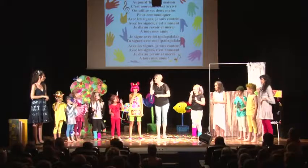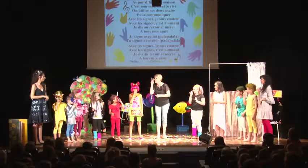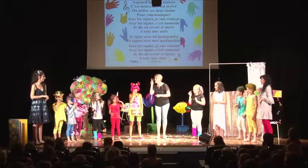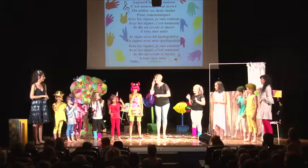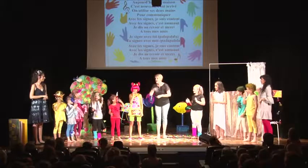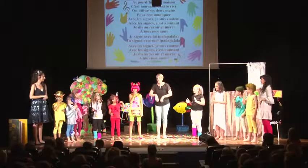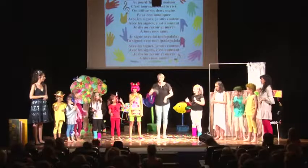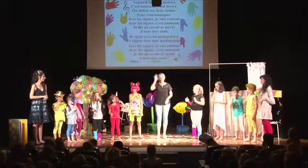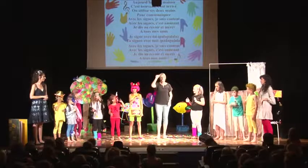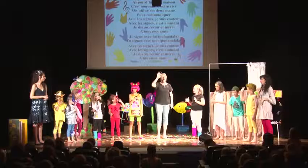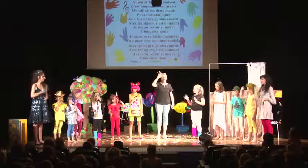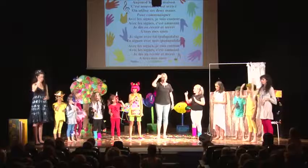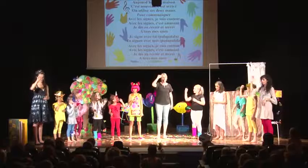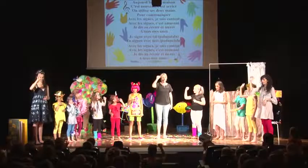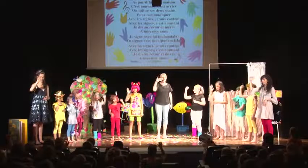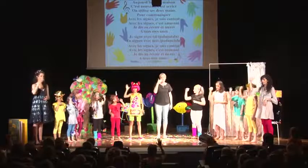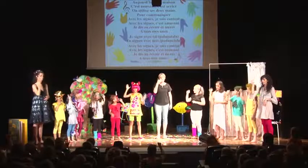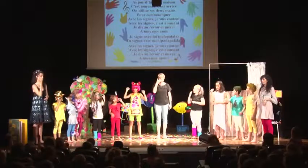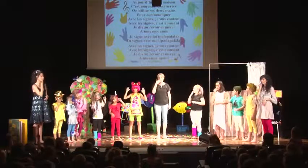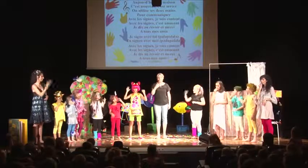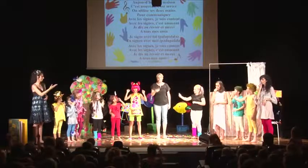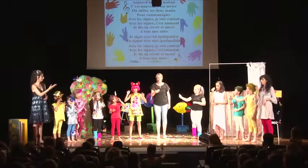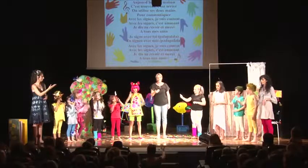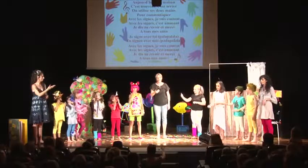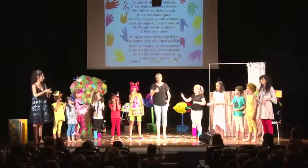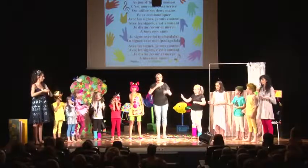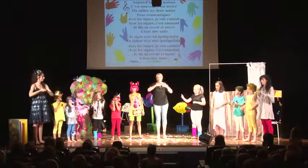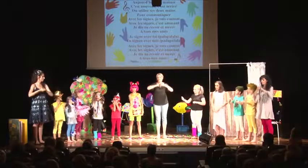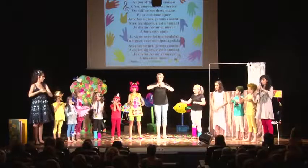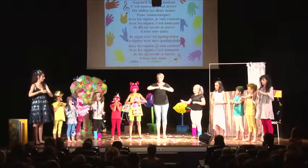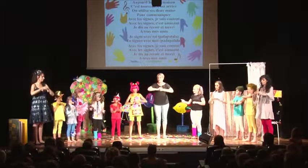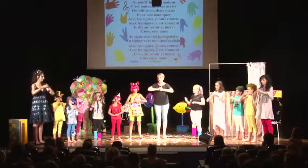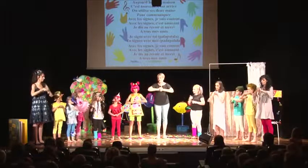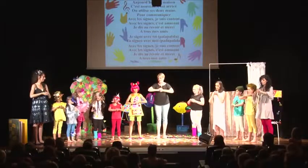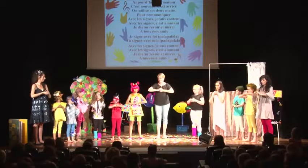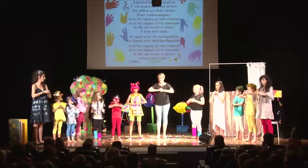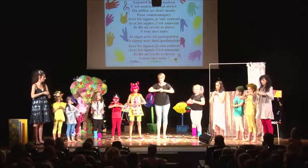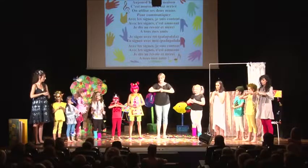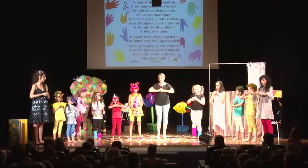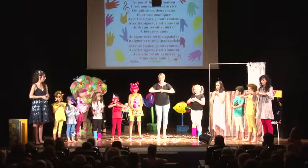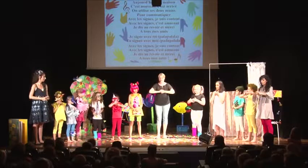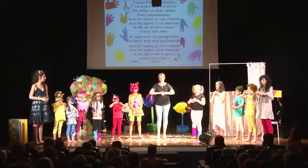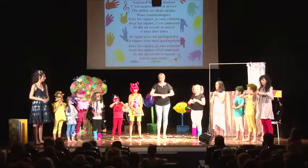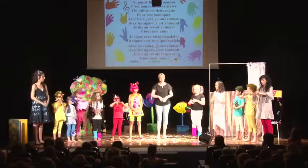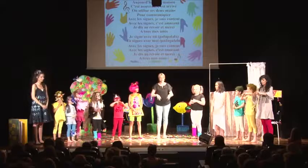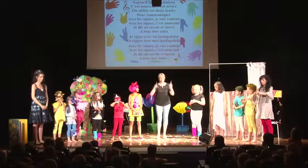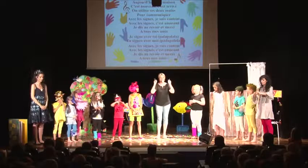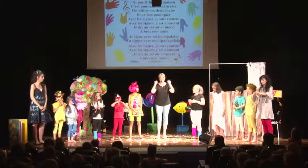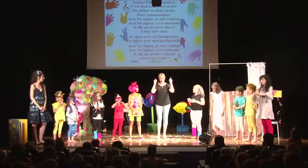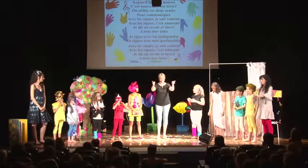clown. Je dis au revoir et merci à tous mes amis. Attention, c'est à